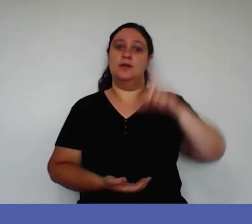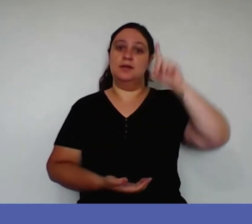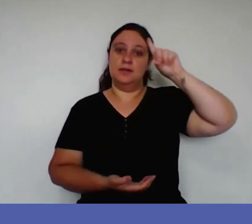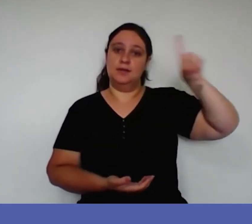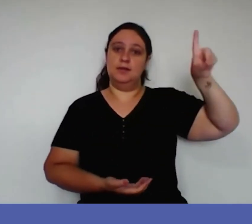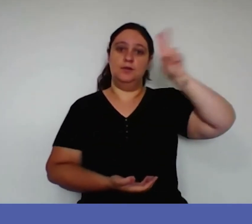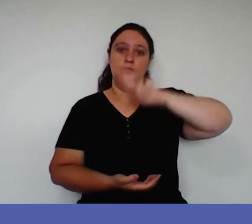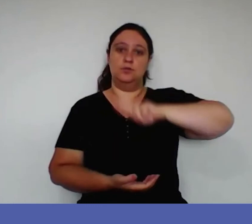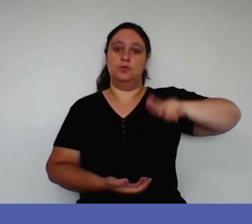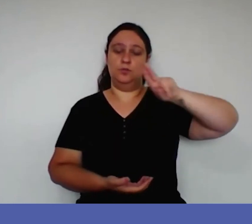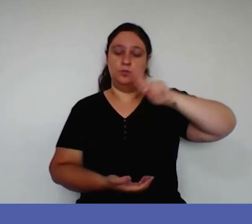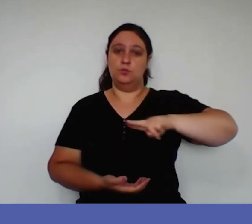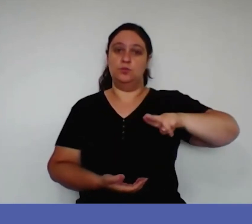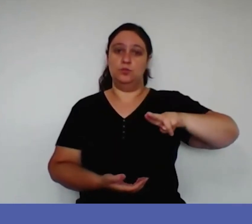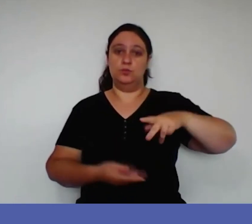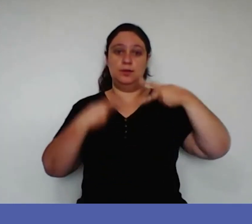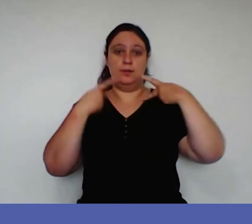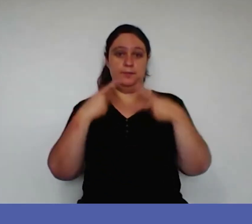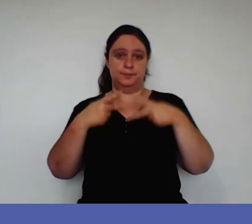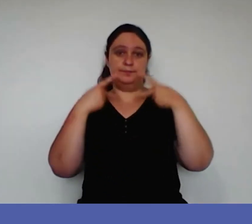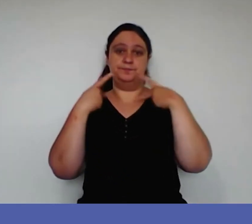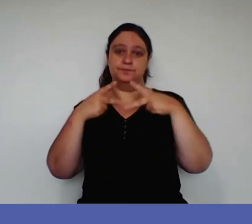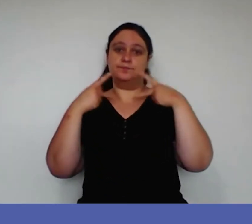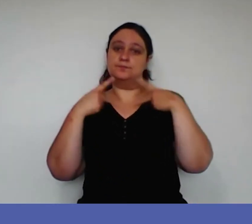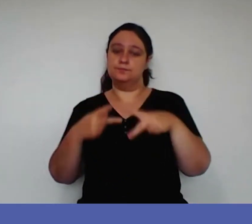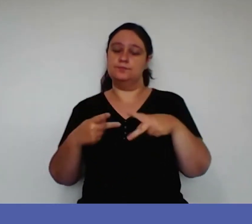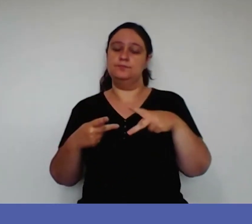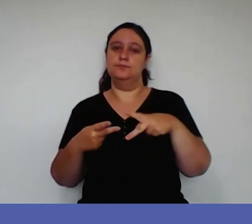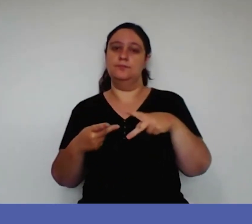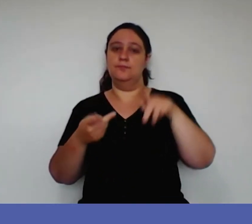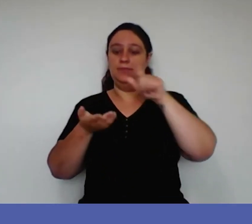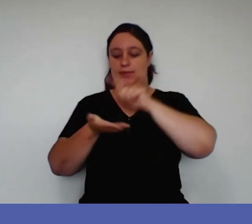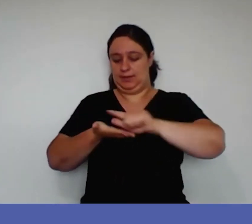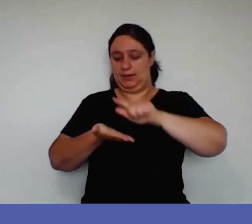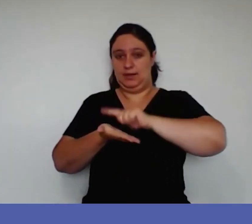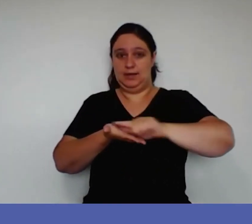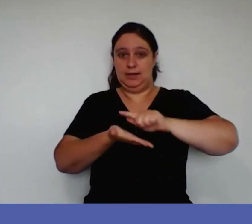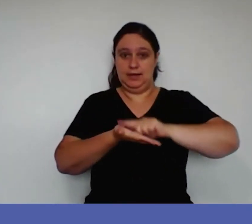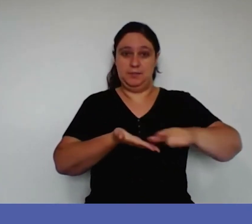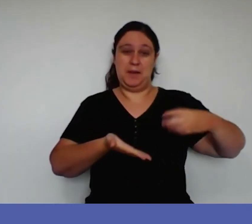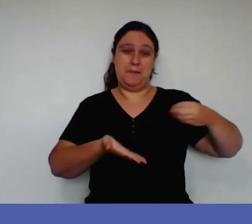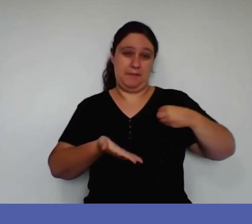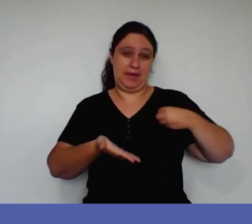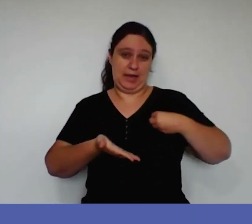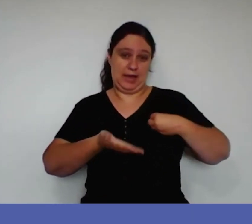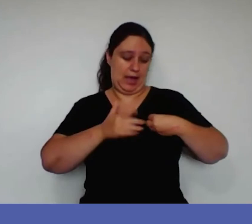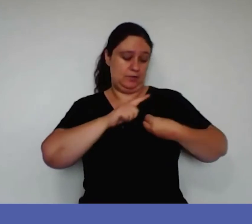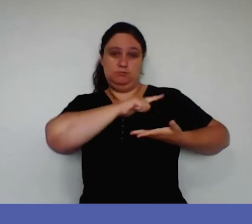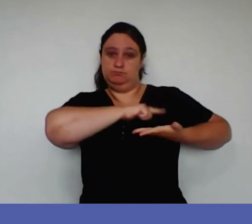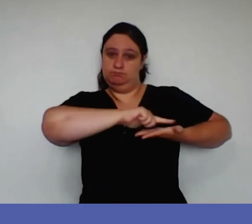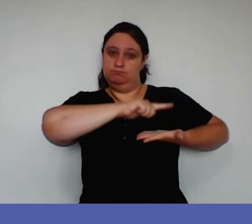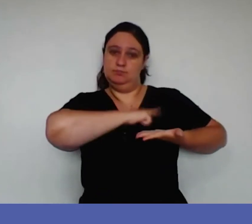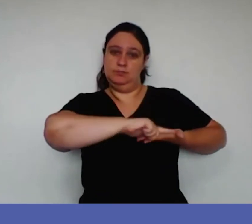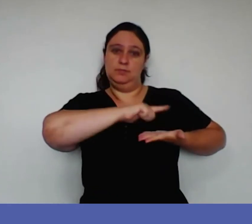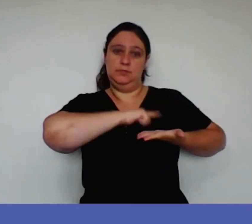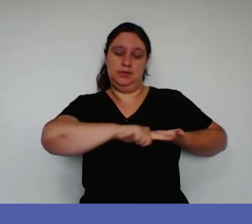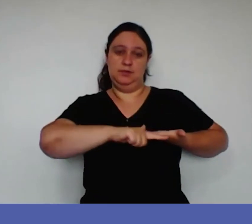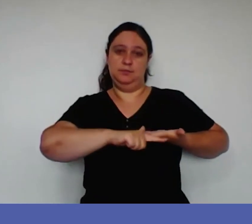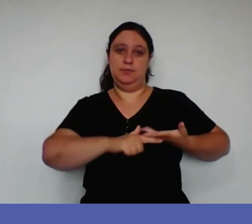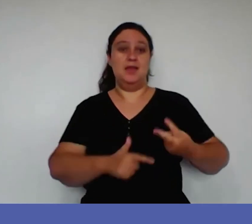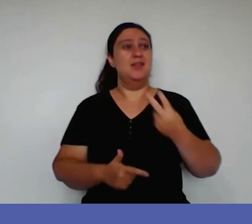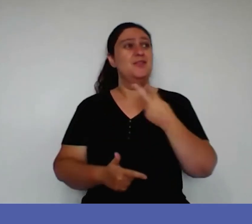palavra profética, Deus está nos limpando das nossas impurezas. Não podemos casar com Cristo